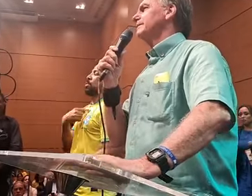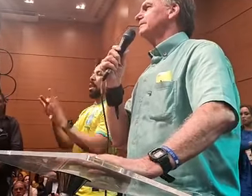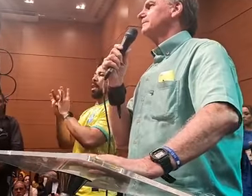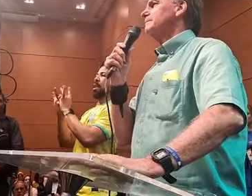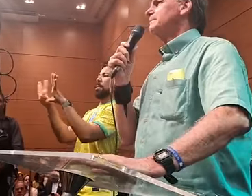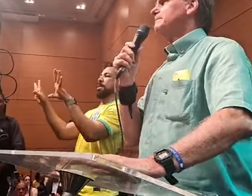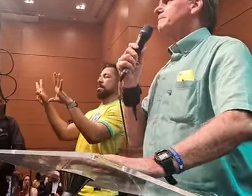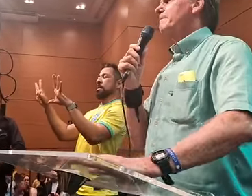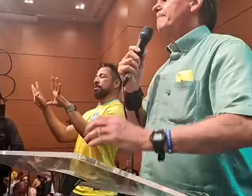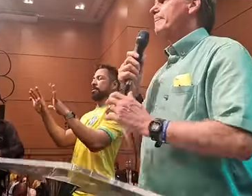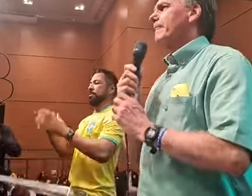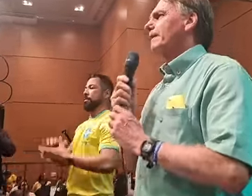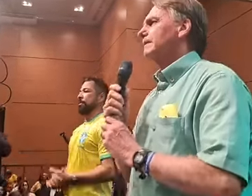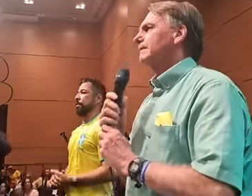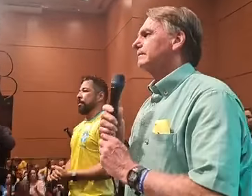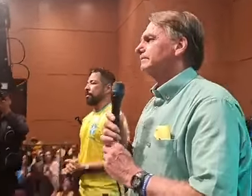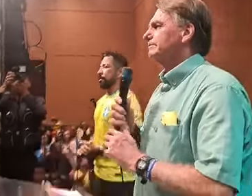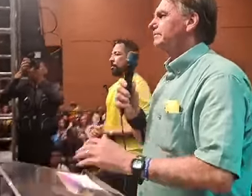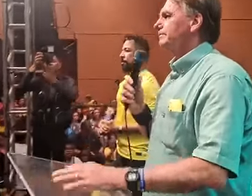liberdade.